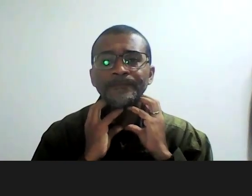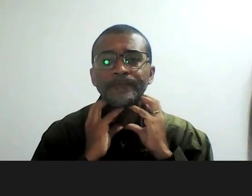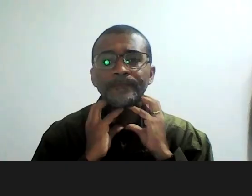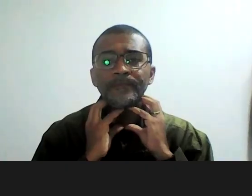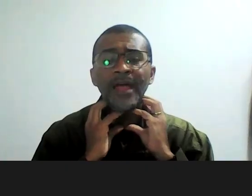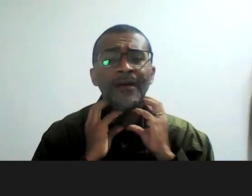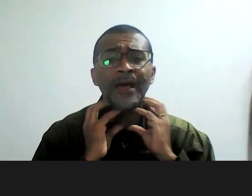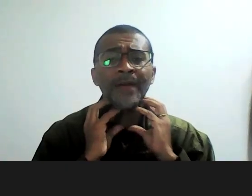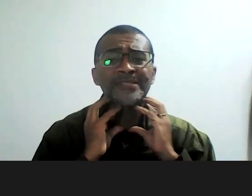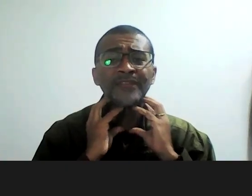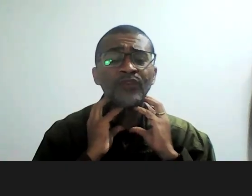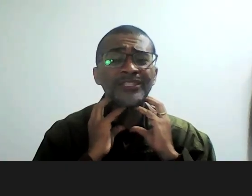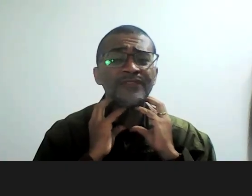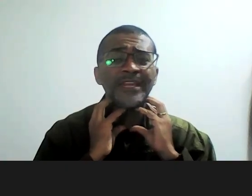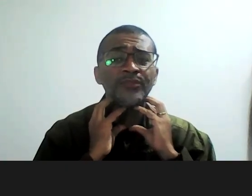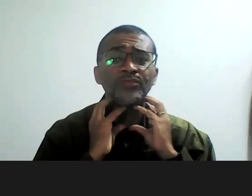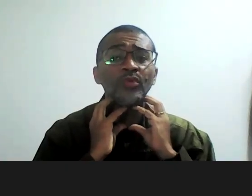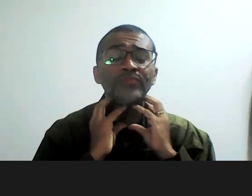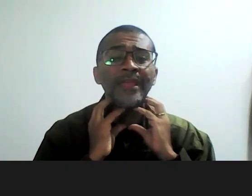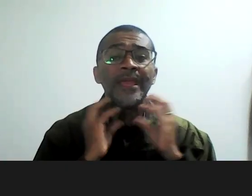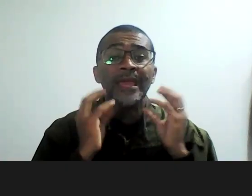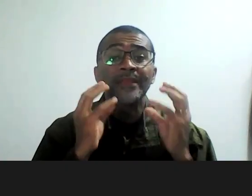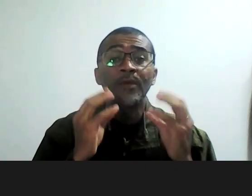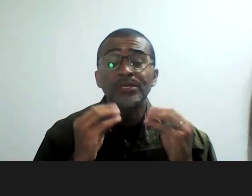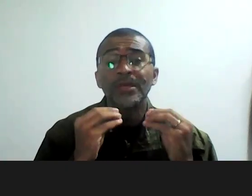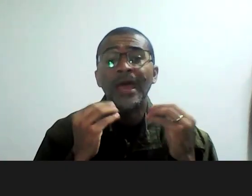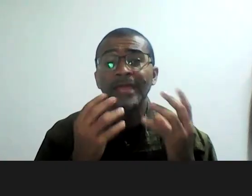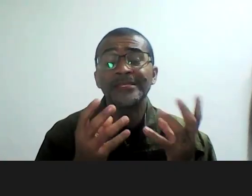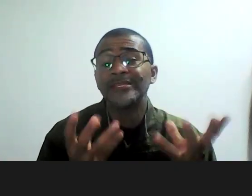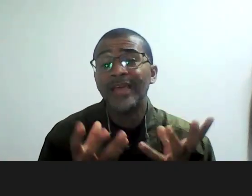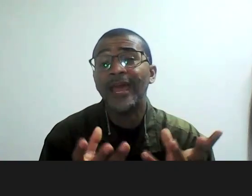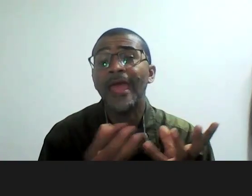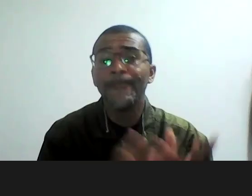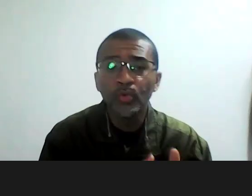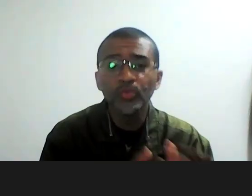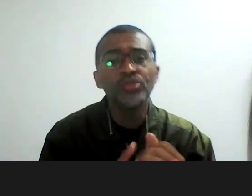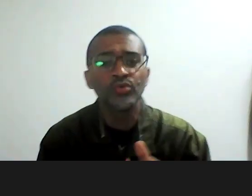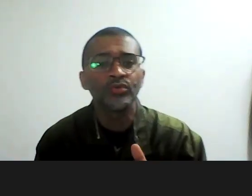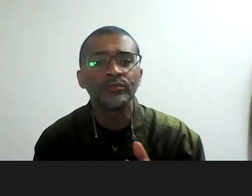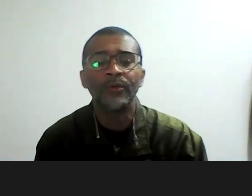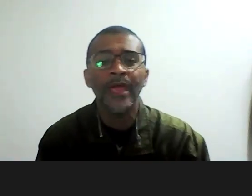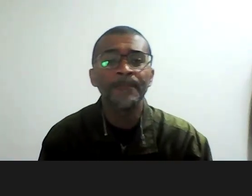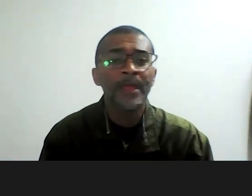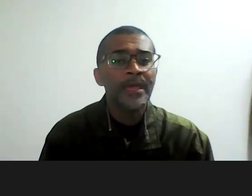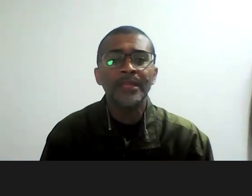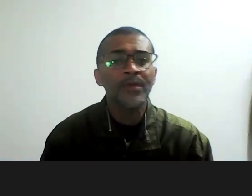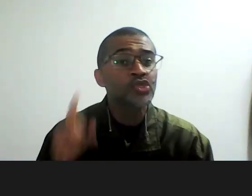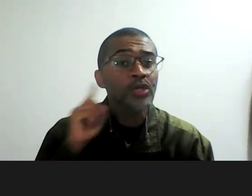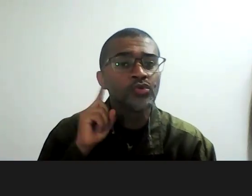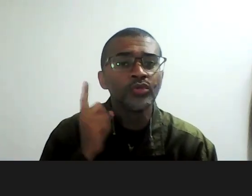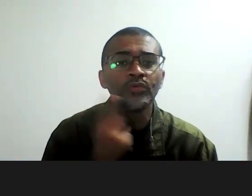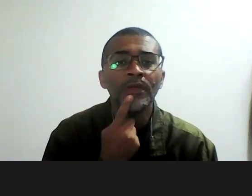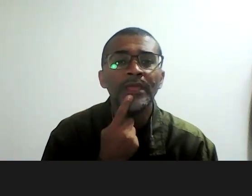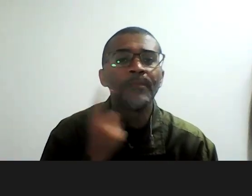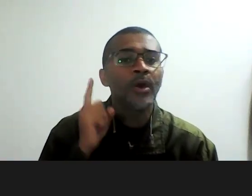falar. A capacidade vocativa dele não tem. Então aí esse cara é mudo e surdo, tá ok? Então é